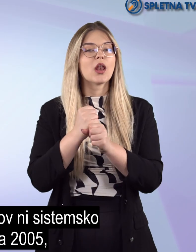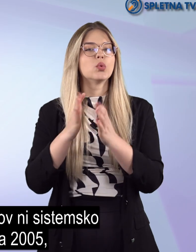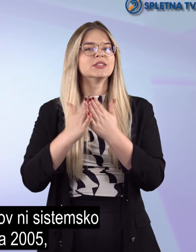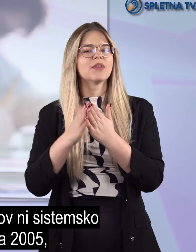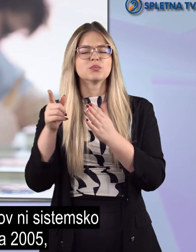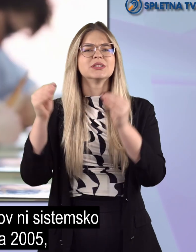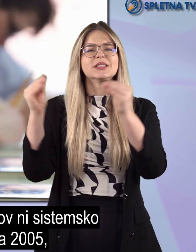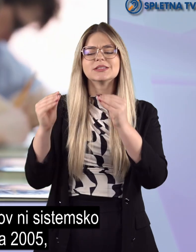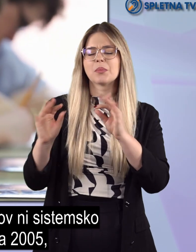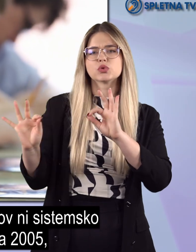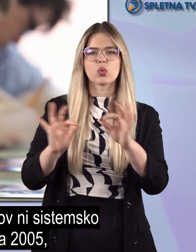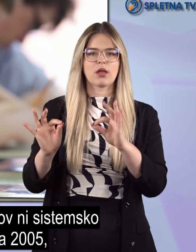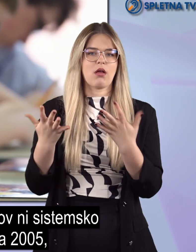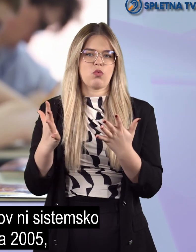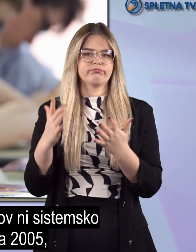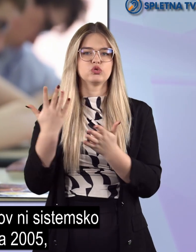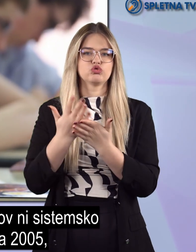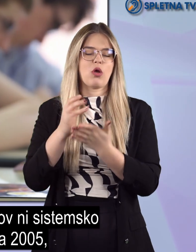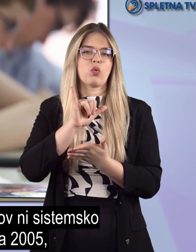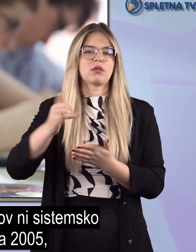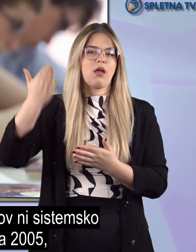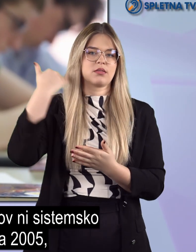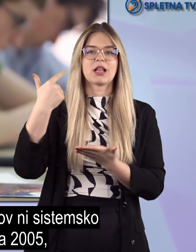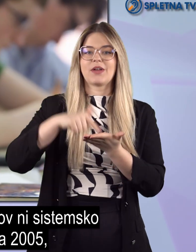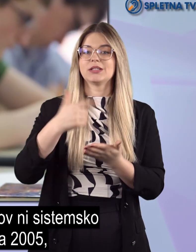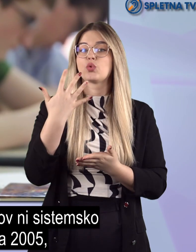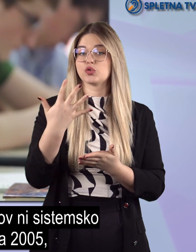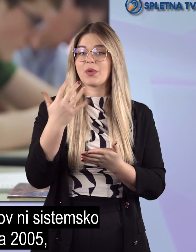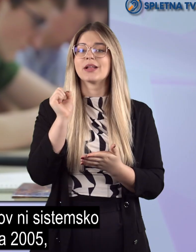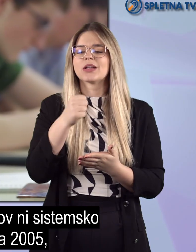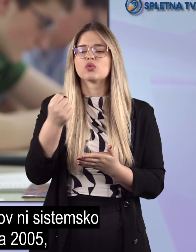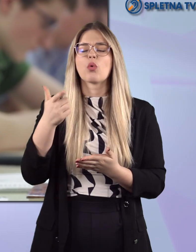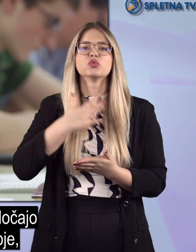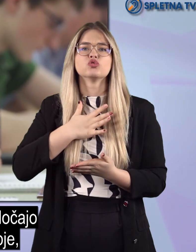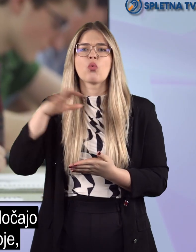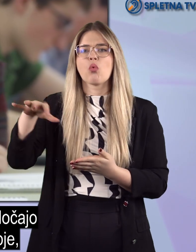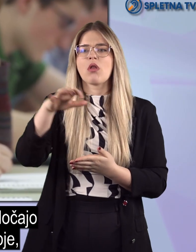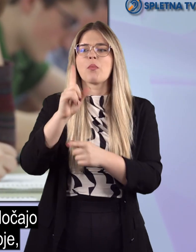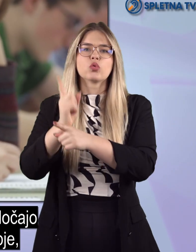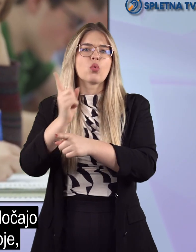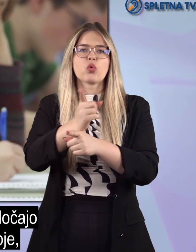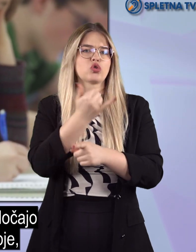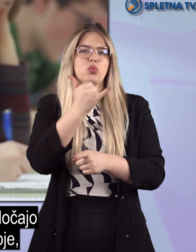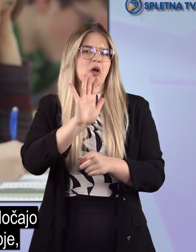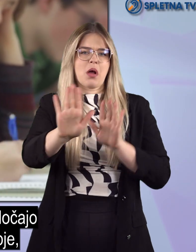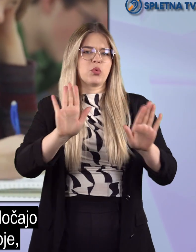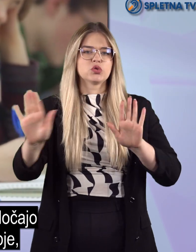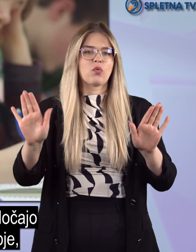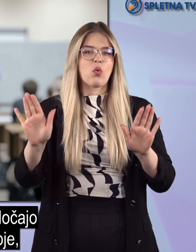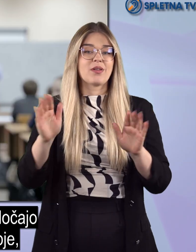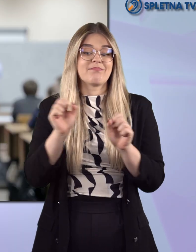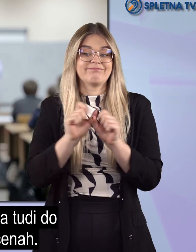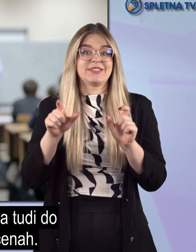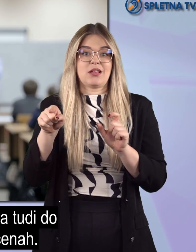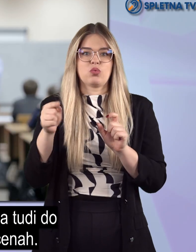Področje delovnih zvezkov ni sistemsko urejeno že od leta 2005, zato se šole odločajo vsaka po